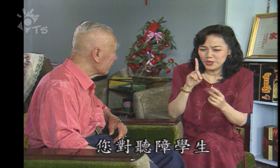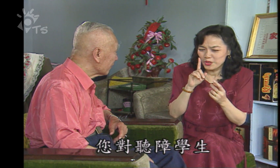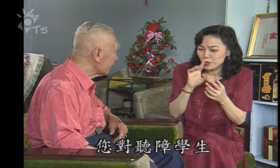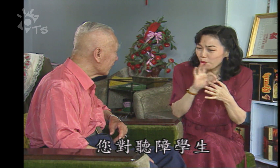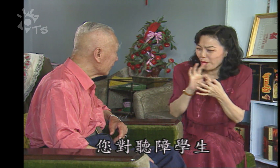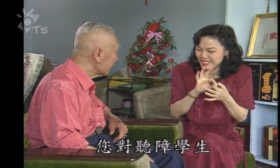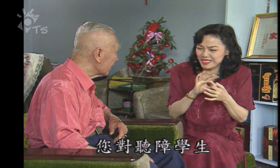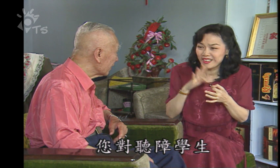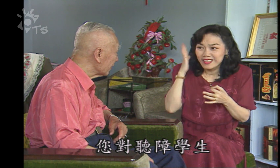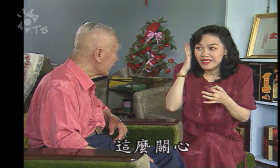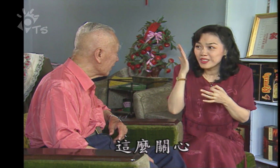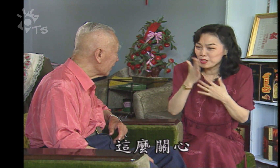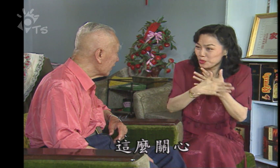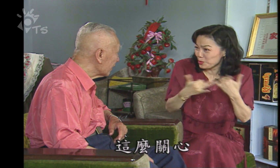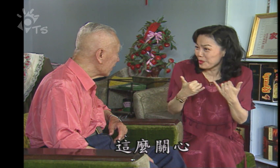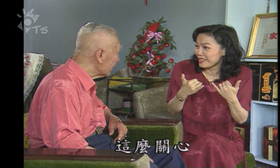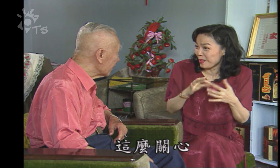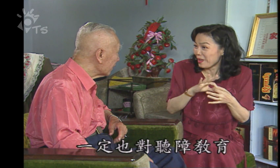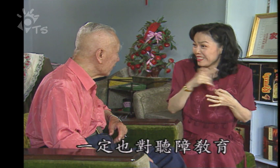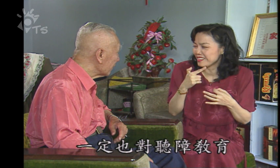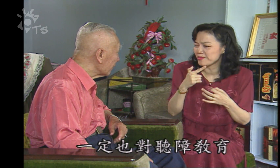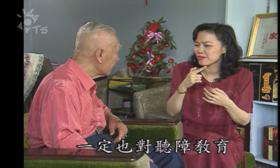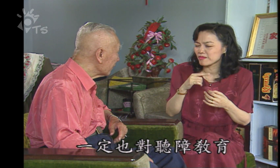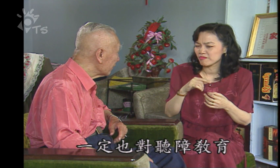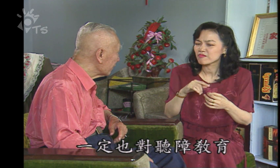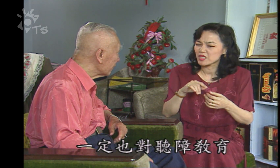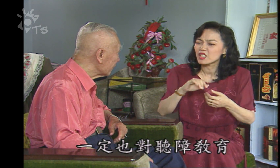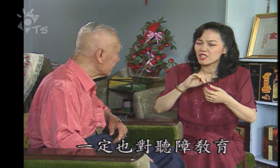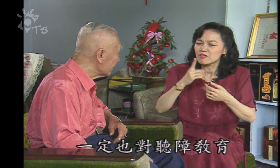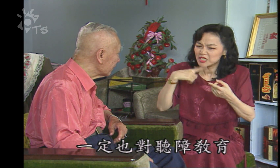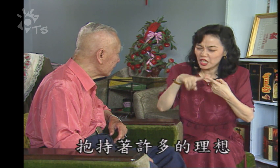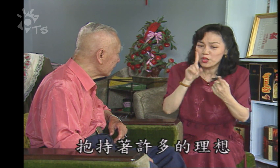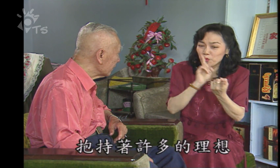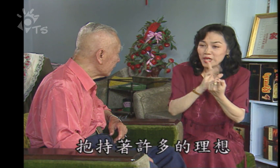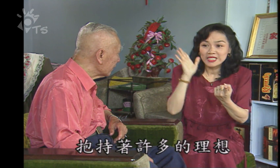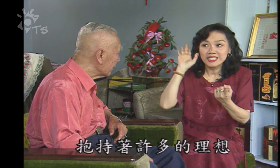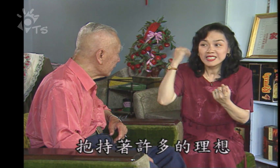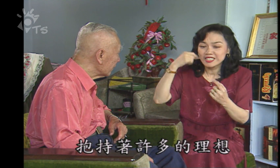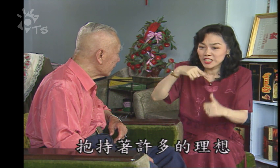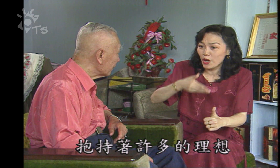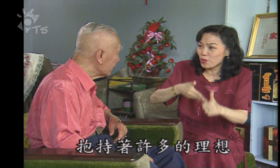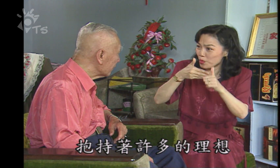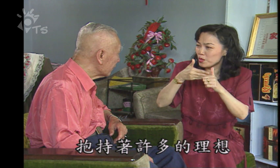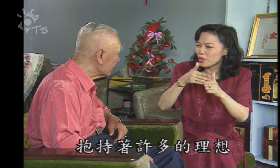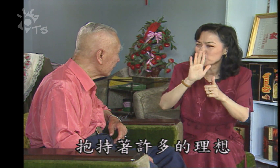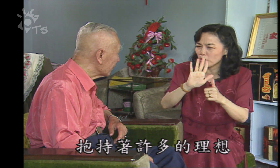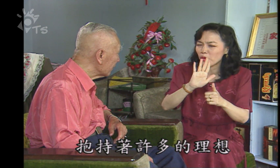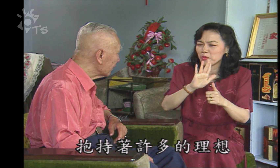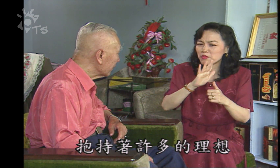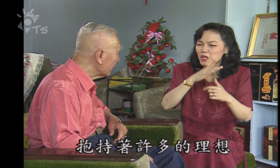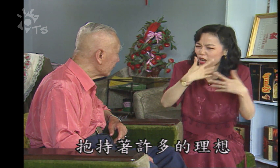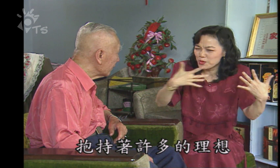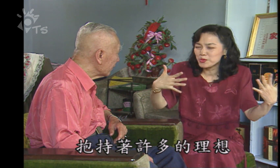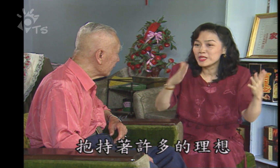学生啊这么关心，一定也对听障教育抱持着许多的理想啊。